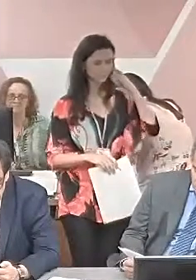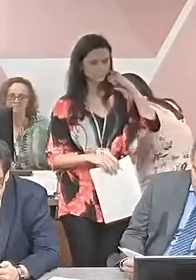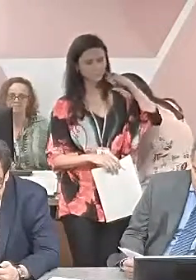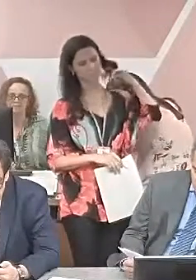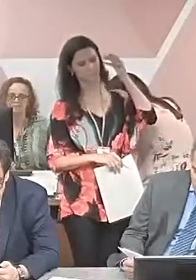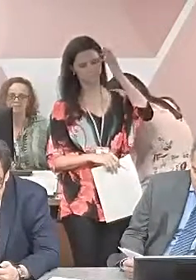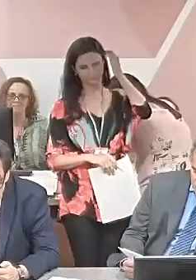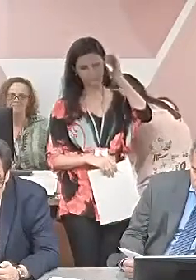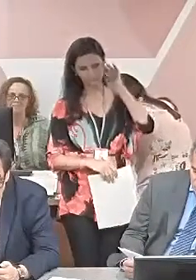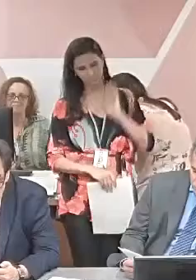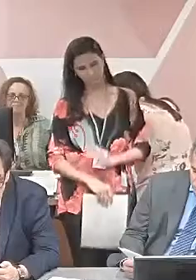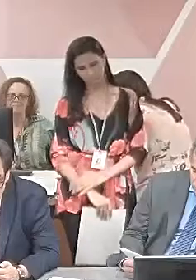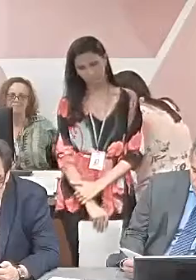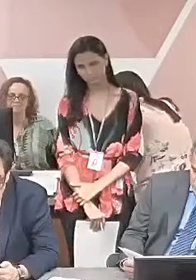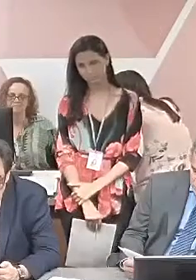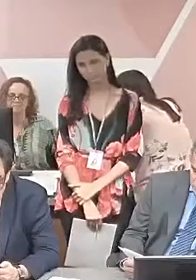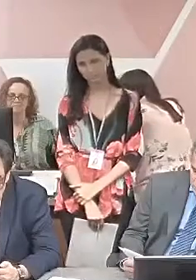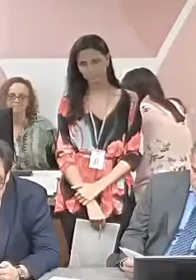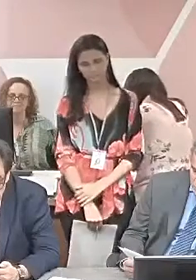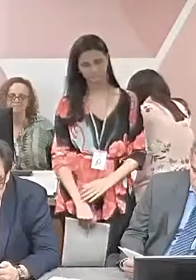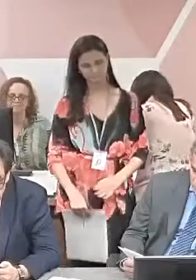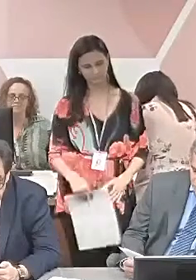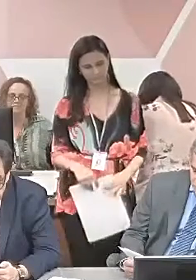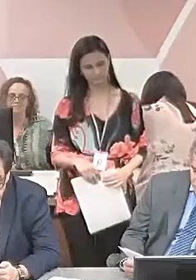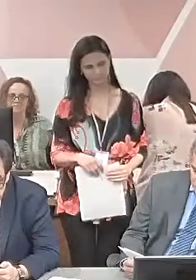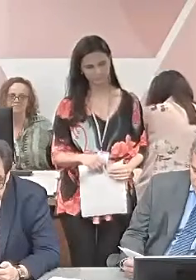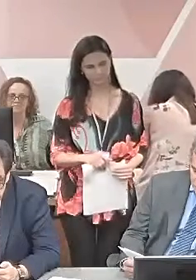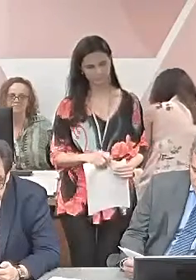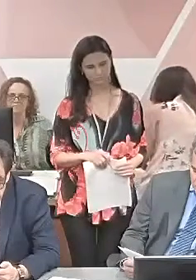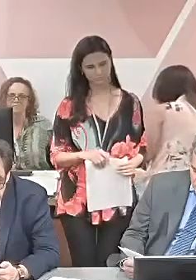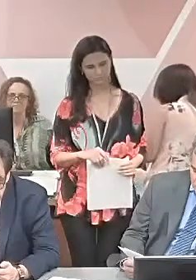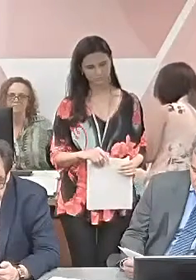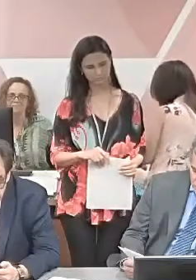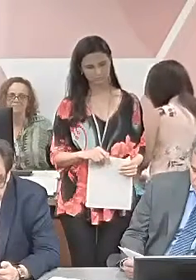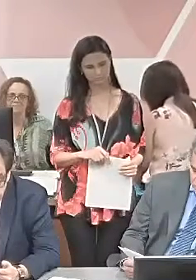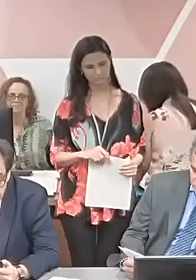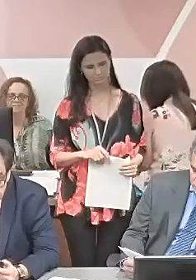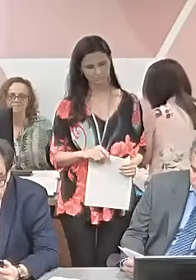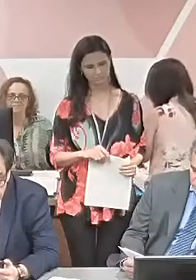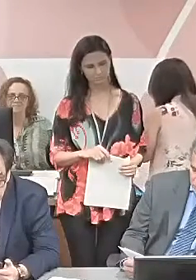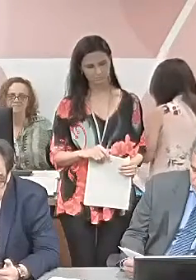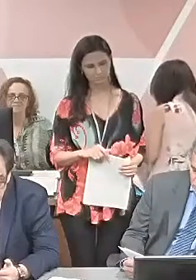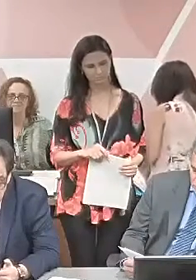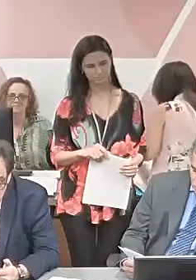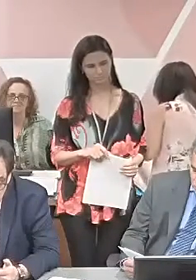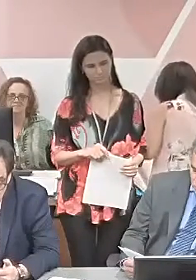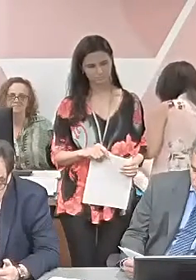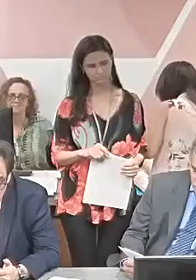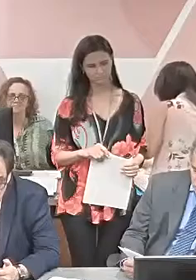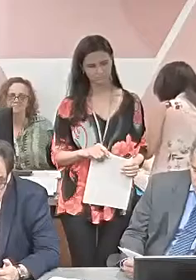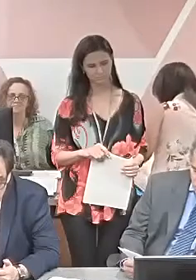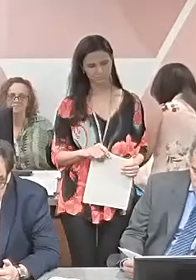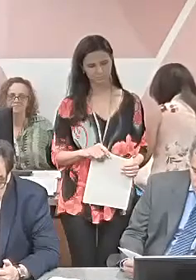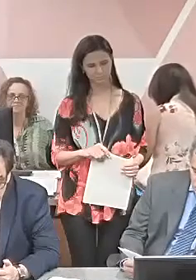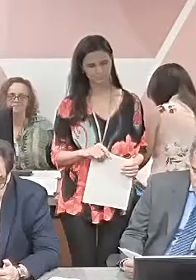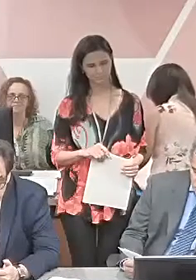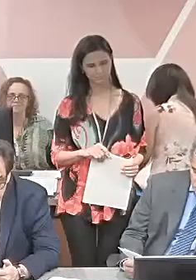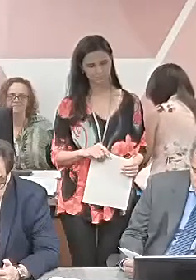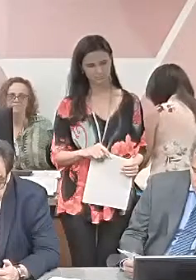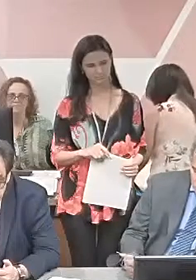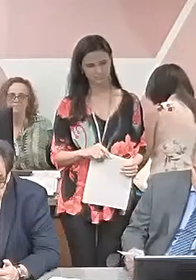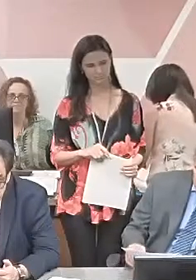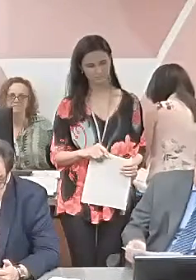notas taquigráficas da 4ª reunião ordinária desta comissão, que teve por finalidade debater os impactos negativos da fusão da Secretaria de Cultura e Turismo proposta